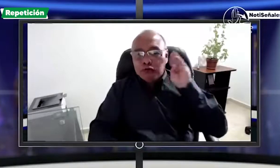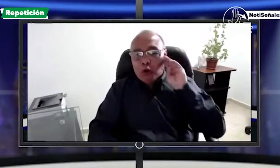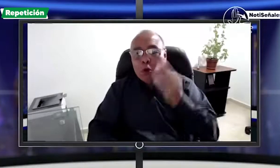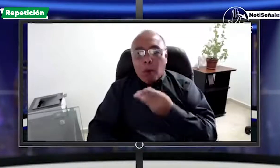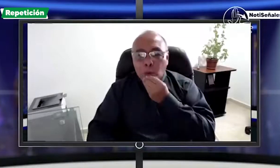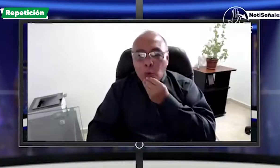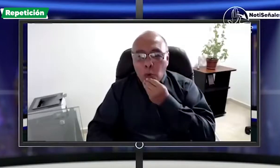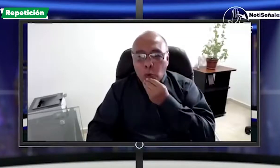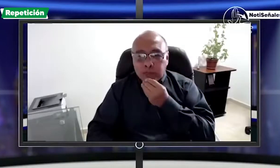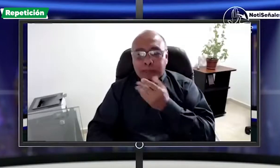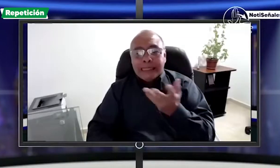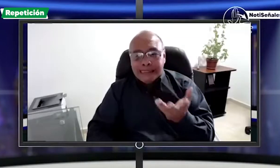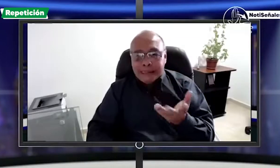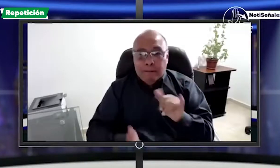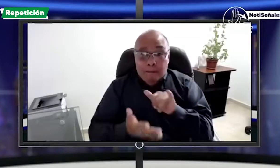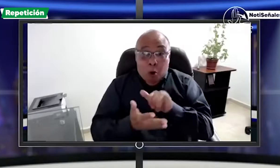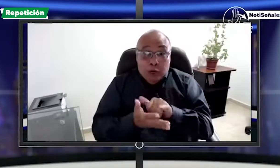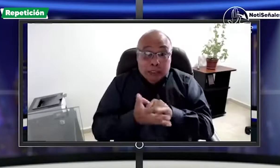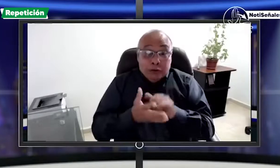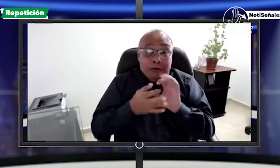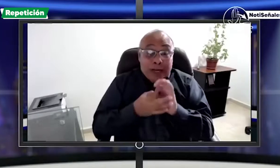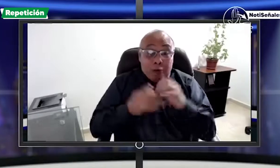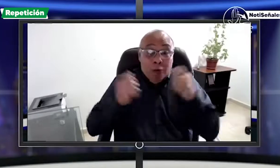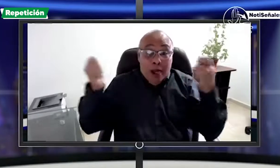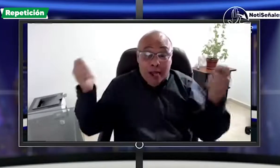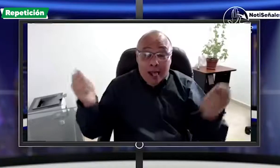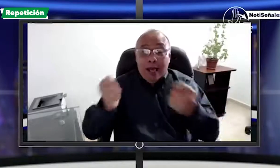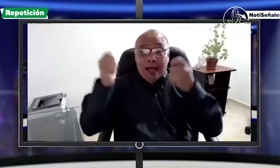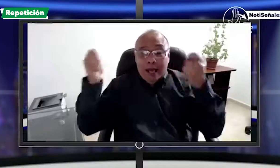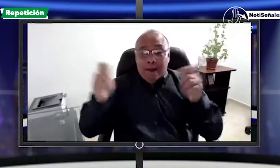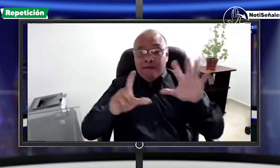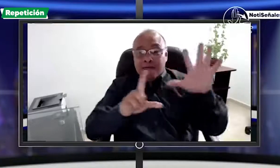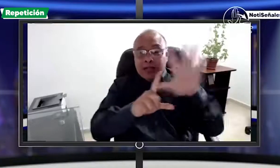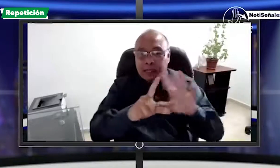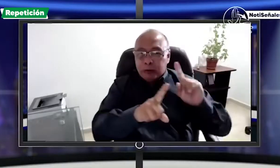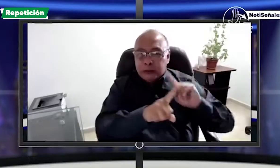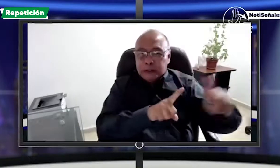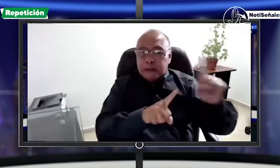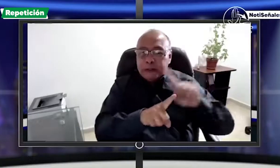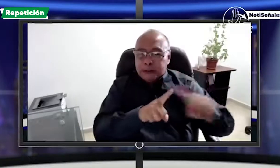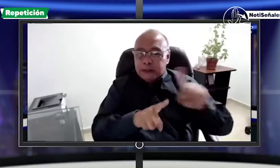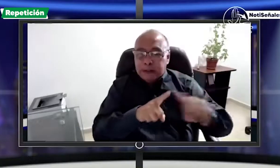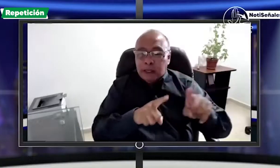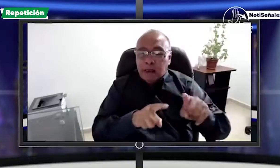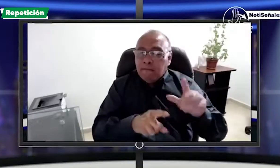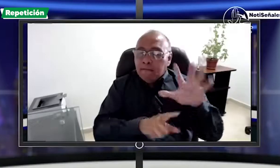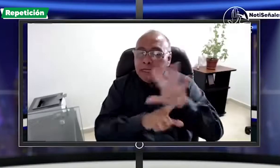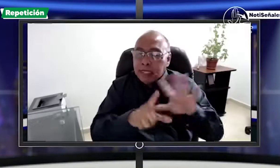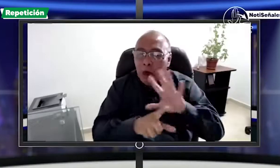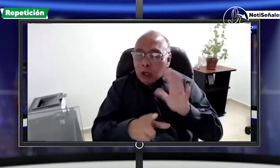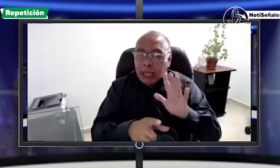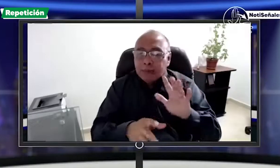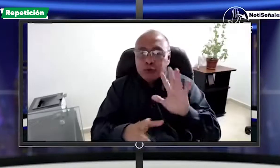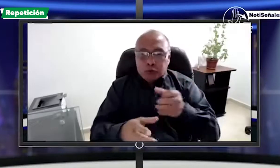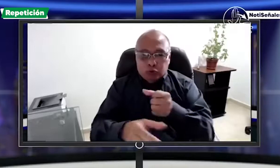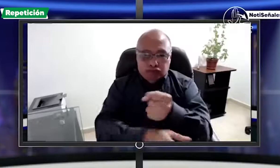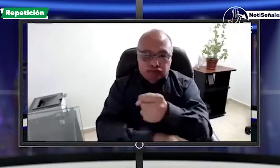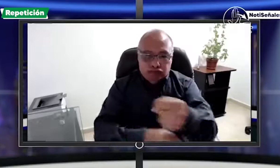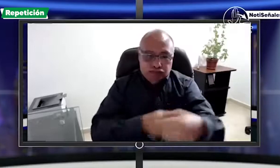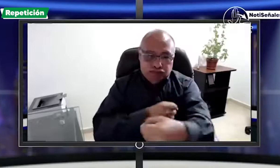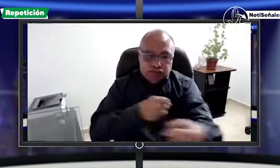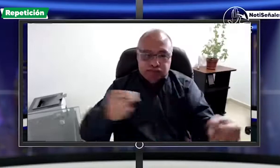Nos Habla Acerca De El Lenguaje Que Se Está Utilizando Hacia Las Personas Sordas Nos Dice Por ejemplo En